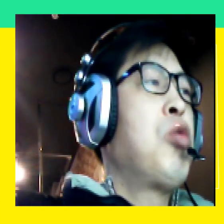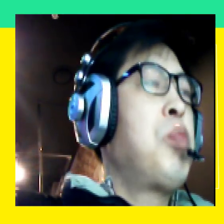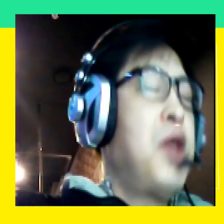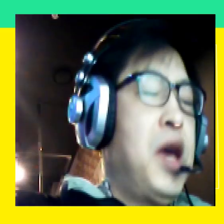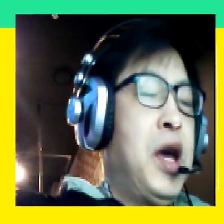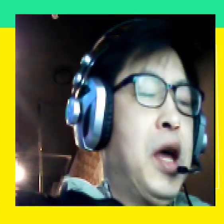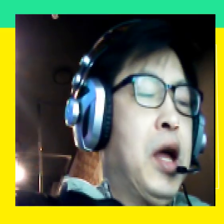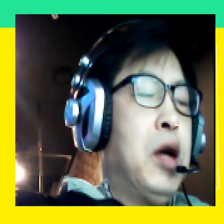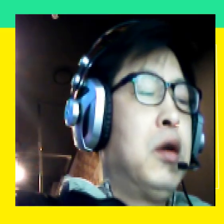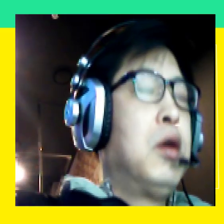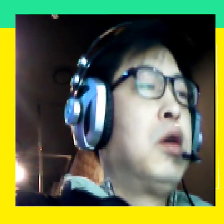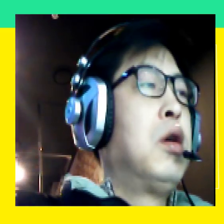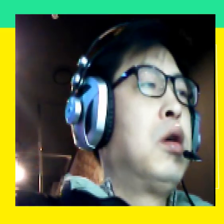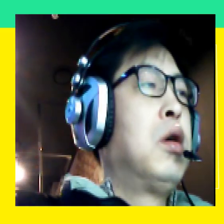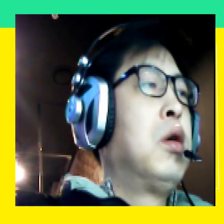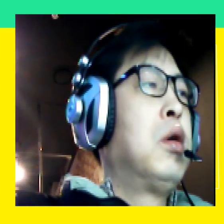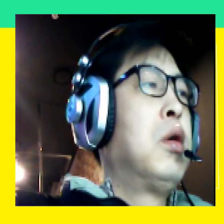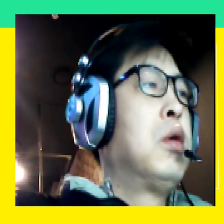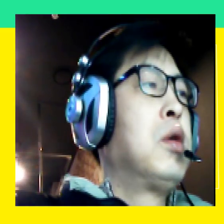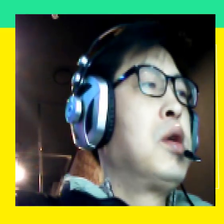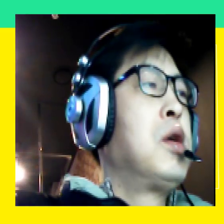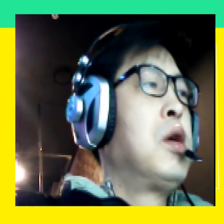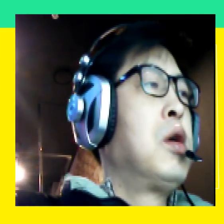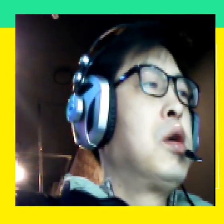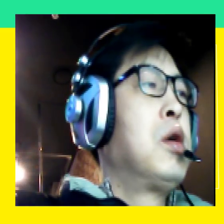기존에 프로필에